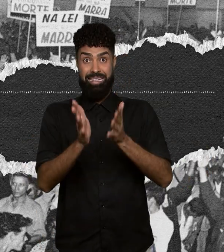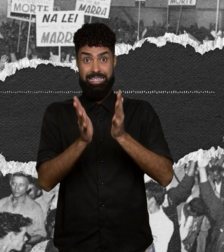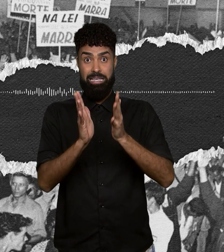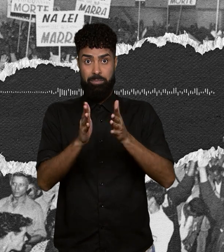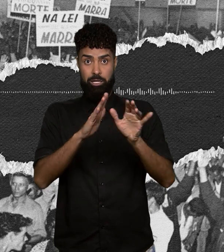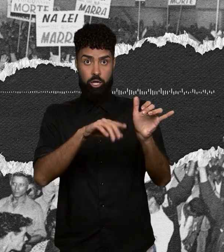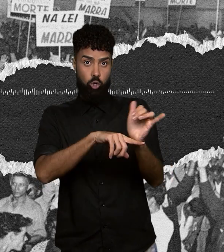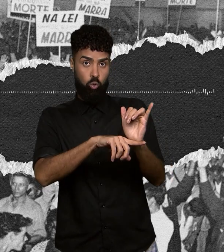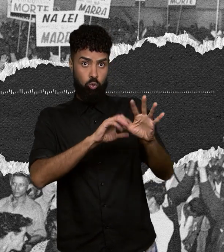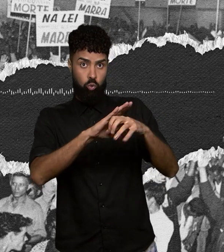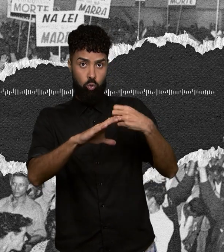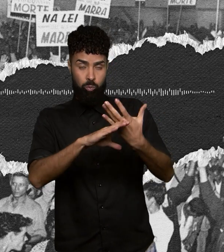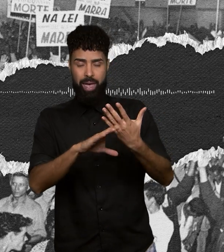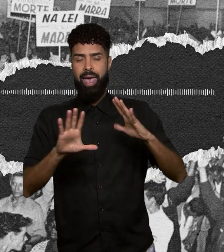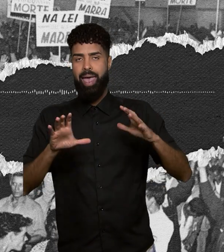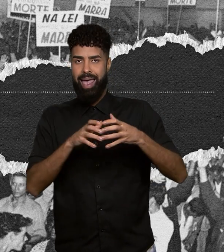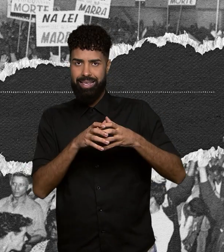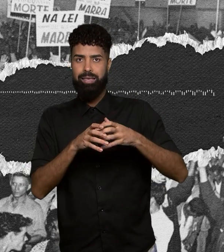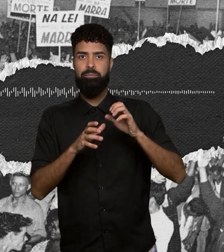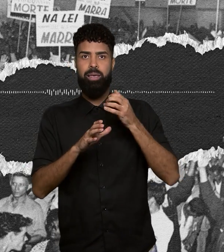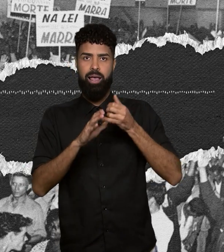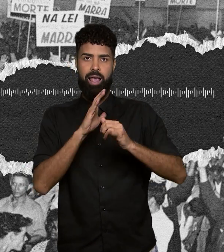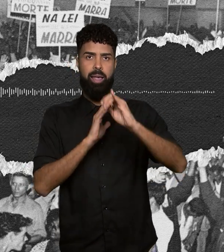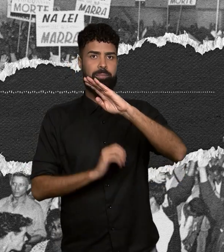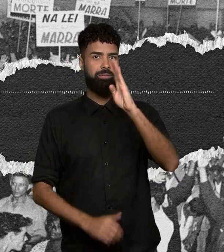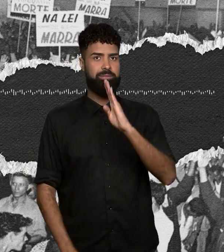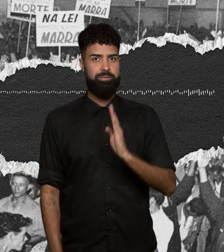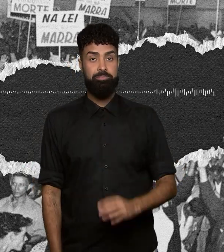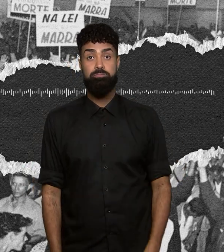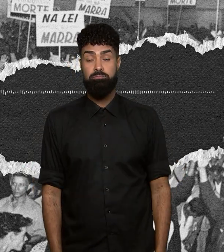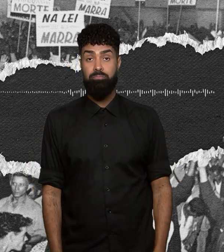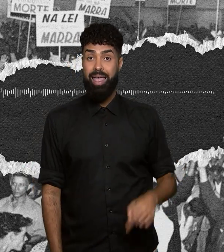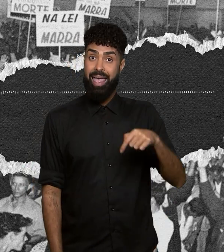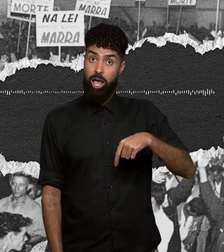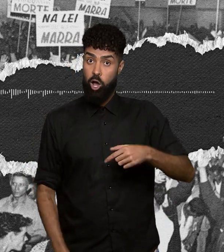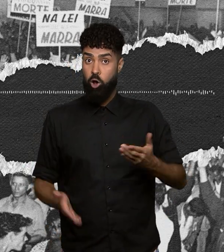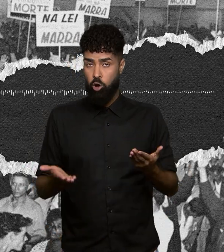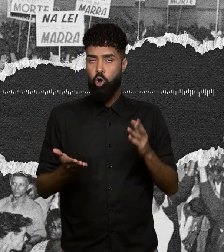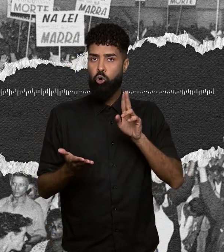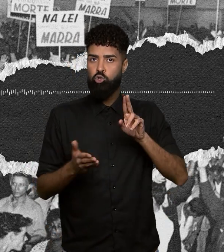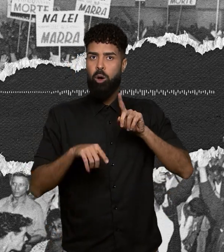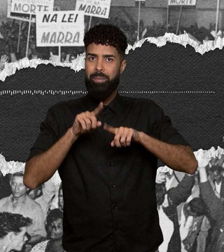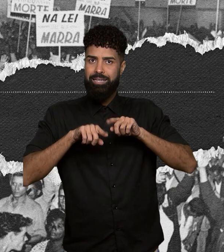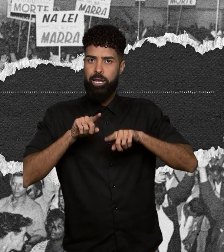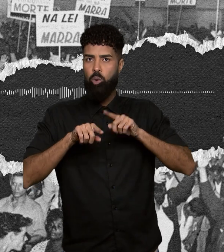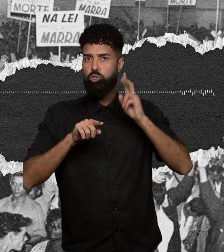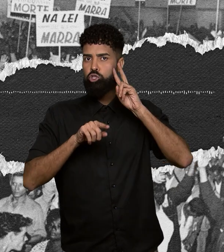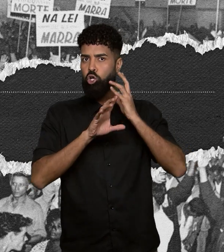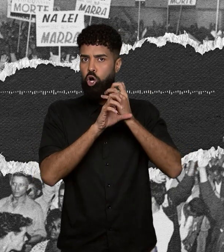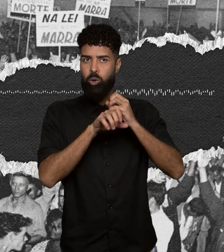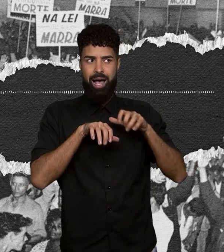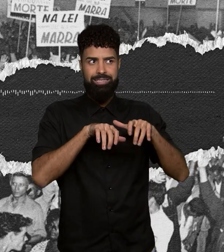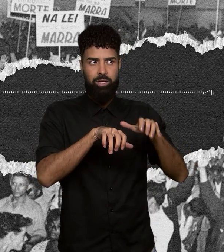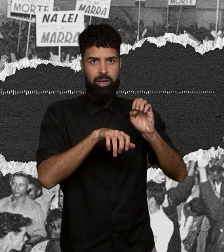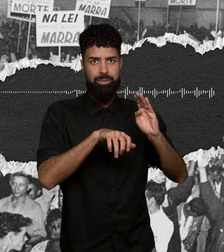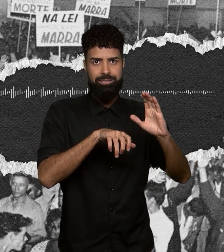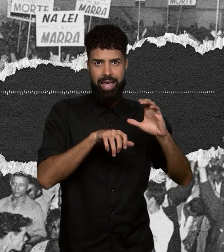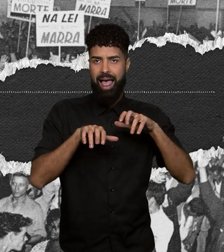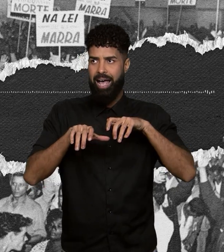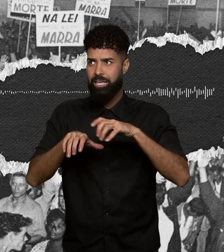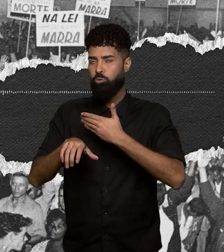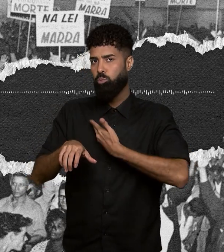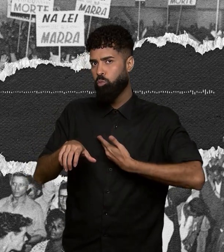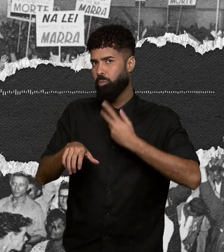YouTube é feita pela equipe da EBC nesse Episódio usamos material histórico do acervo da EBC do Arquivo Público de São